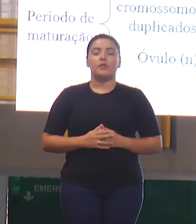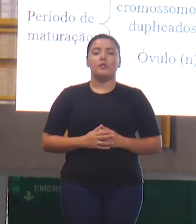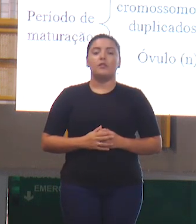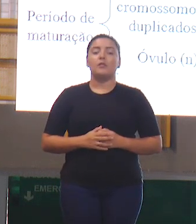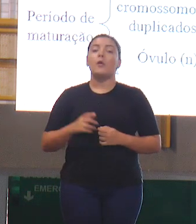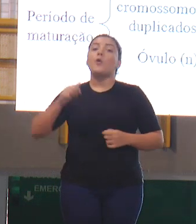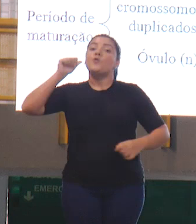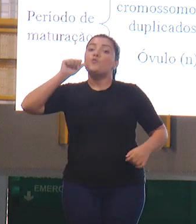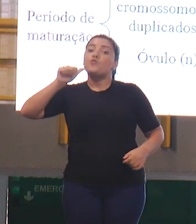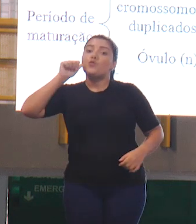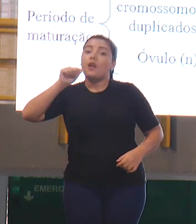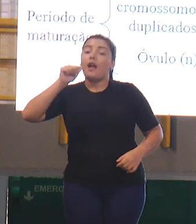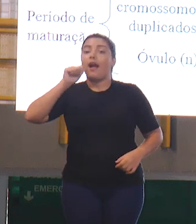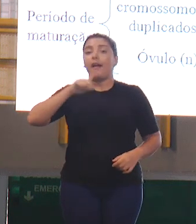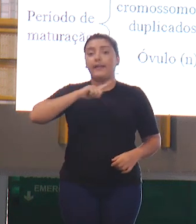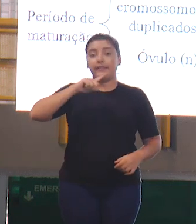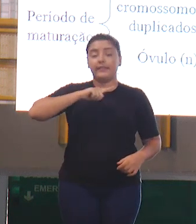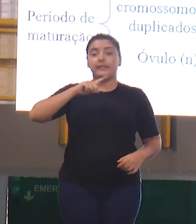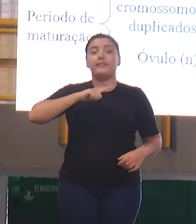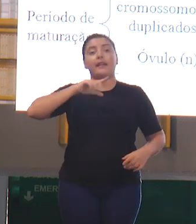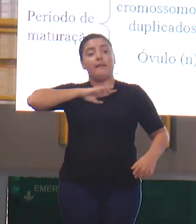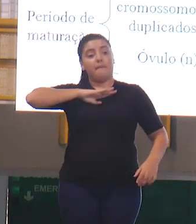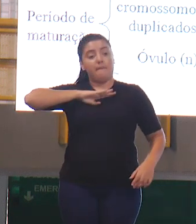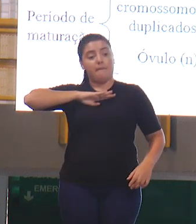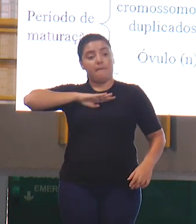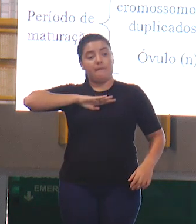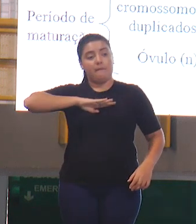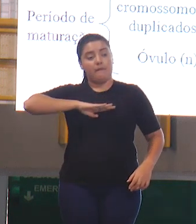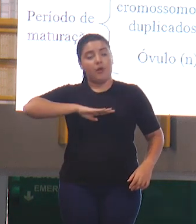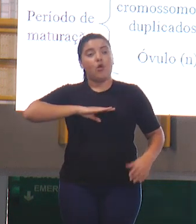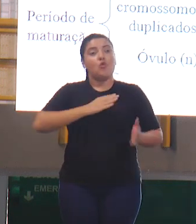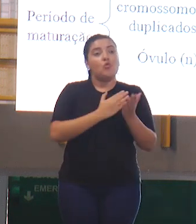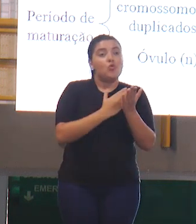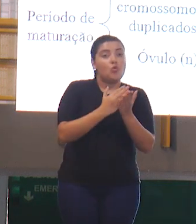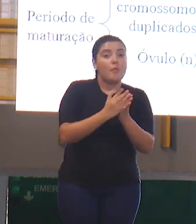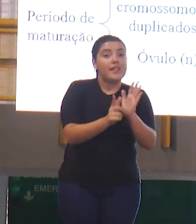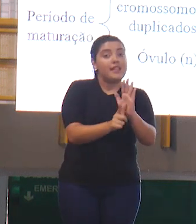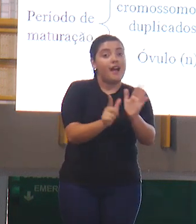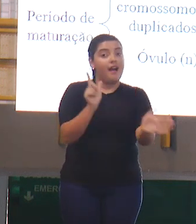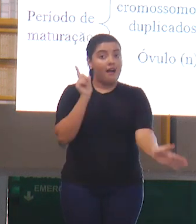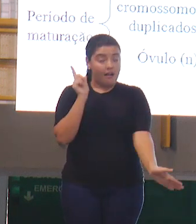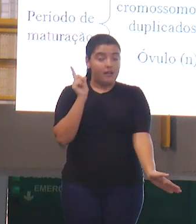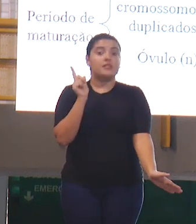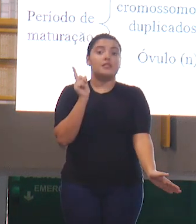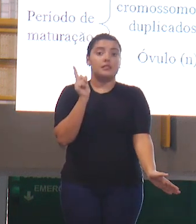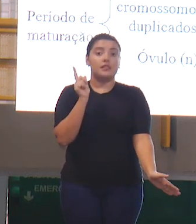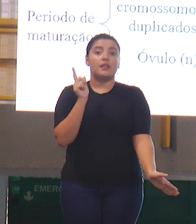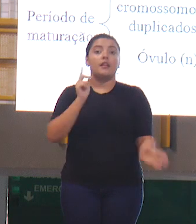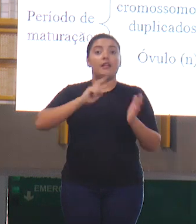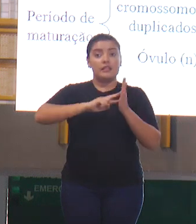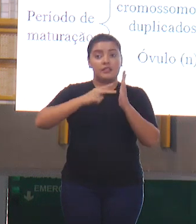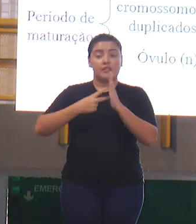sempre mulheres que têm o ciclo menstrual iniciado precocemente, significa dizer que ela vai ter uma